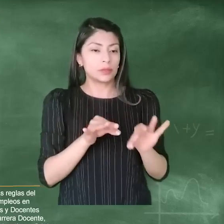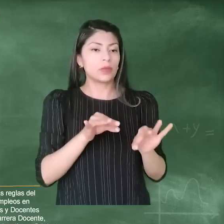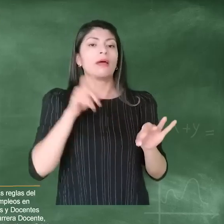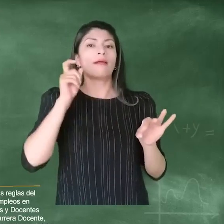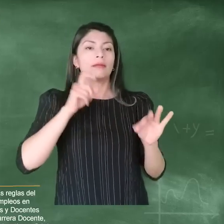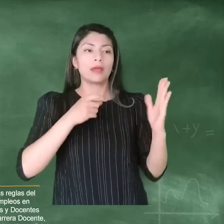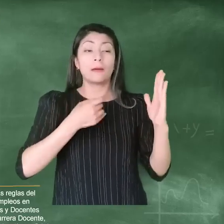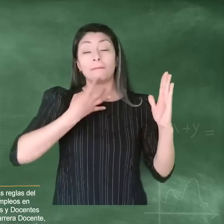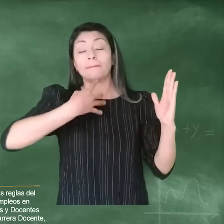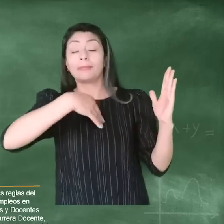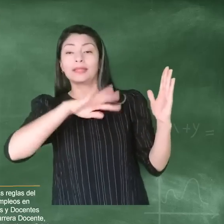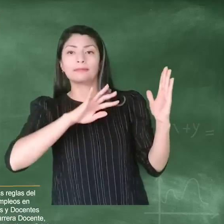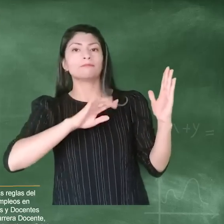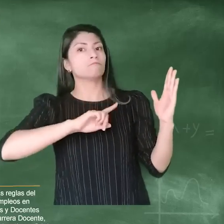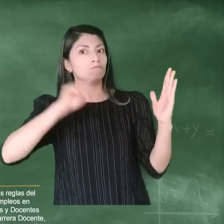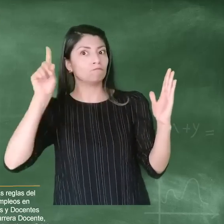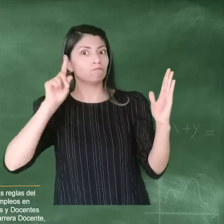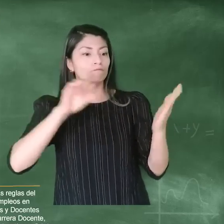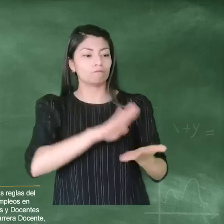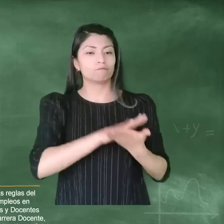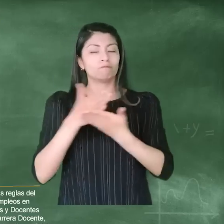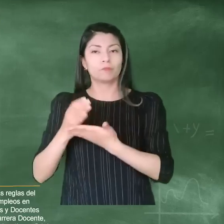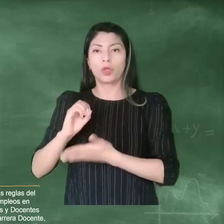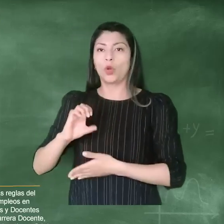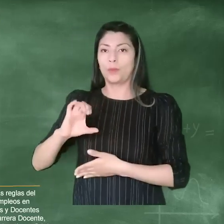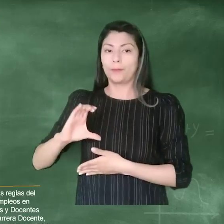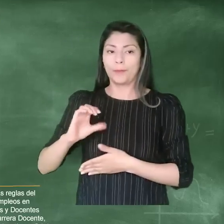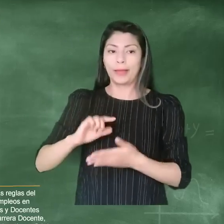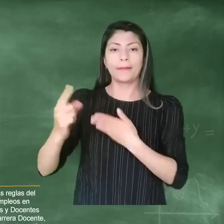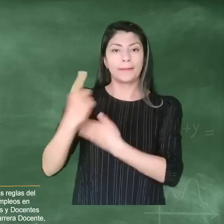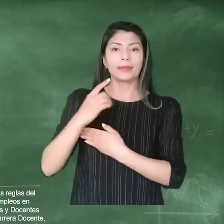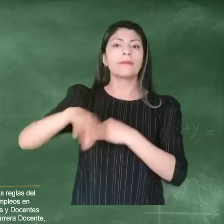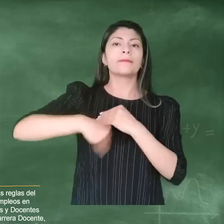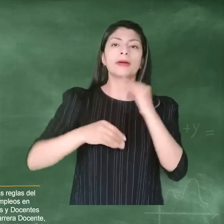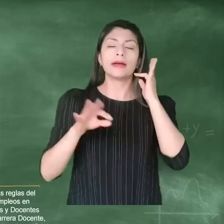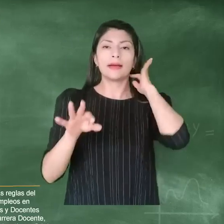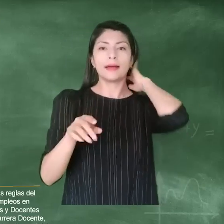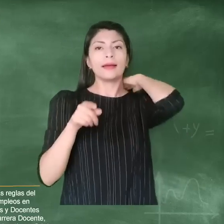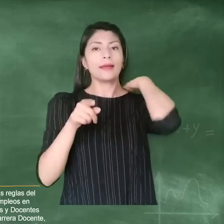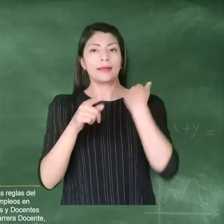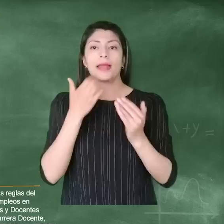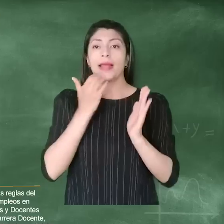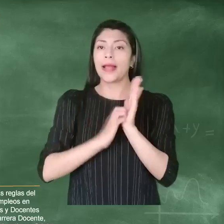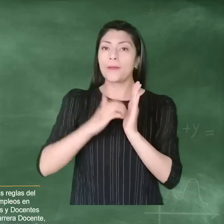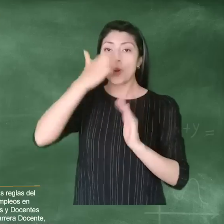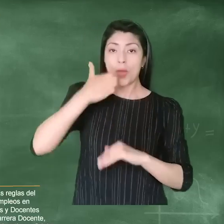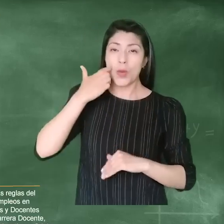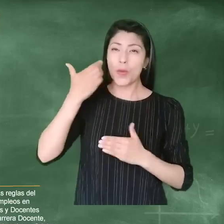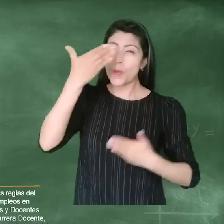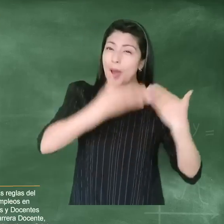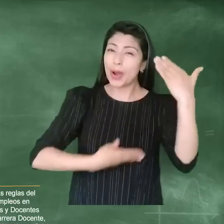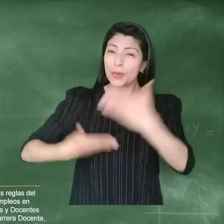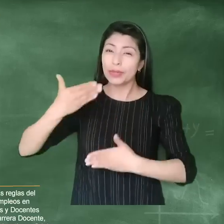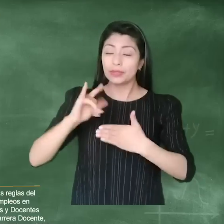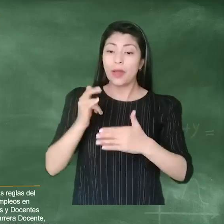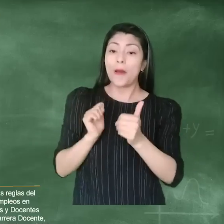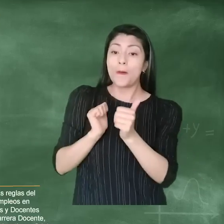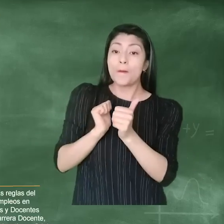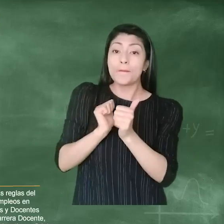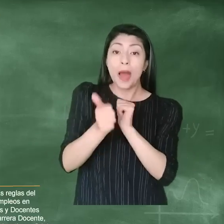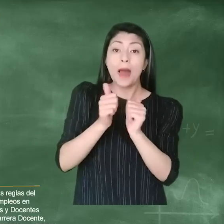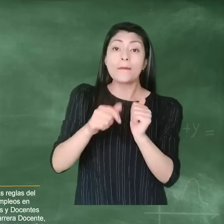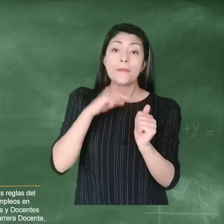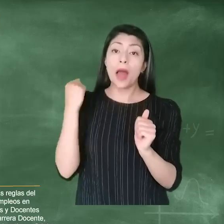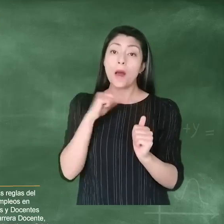proceso de selección, transcritos en la correspondiente OPEC. 4. No presentar o no superar las pruebas